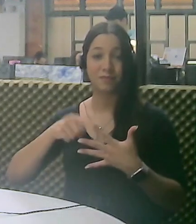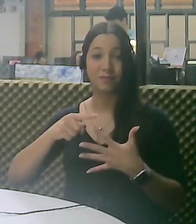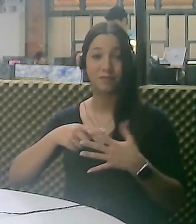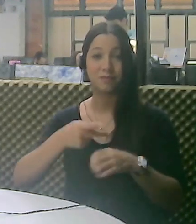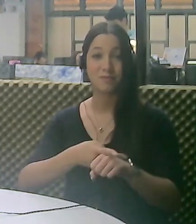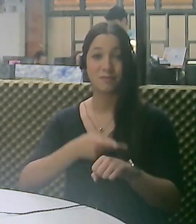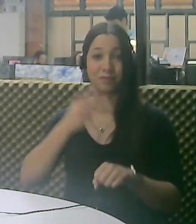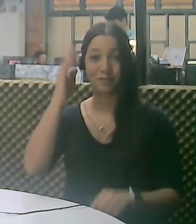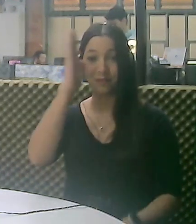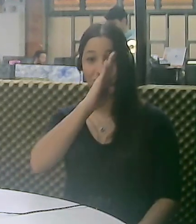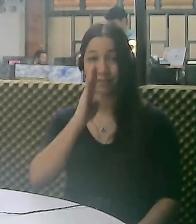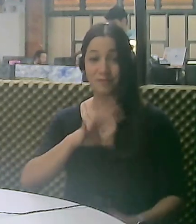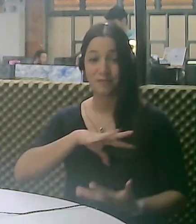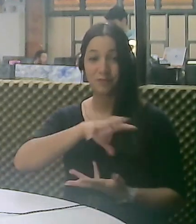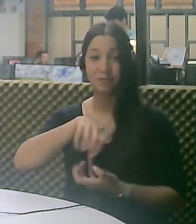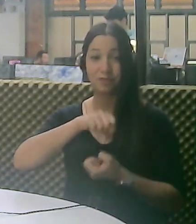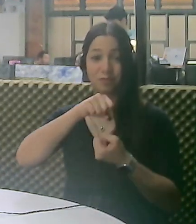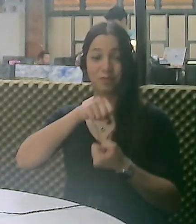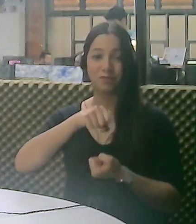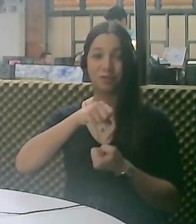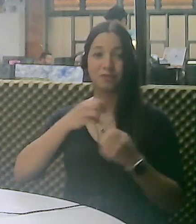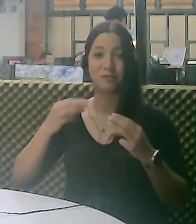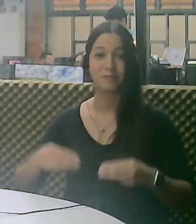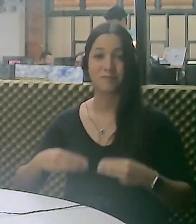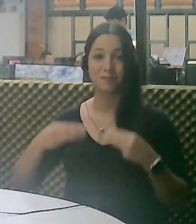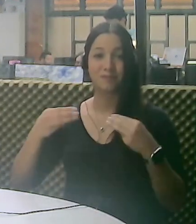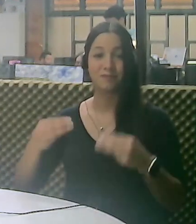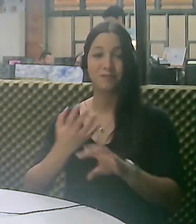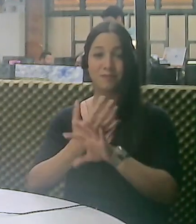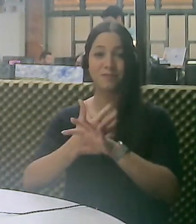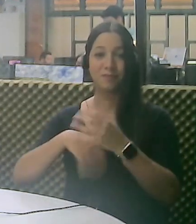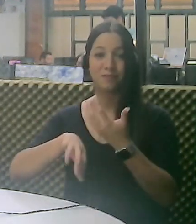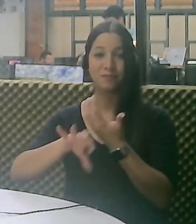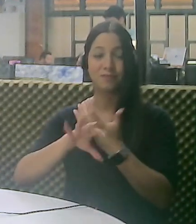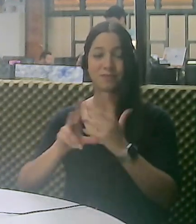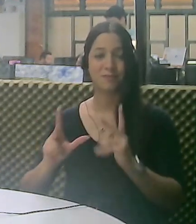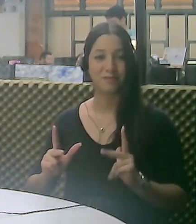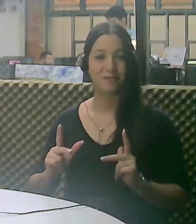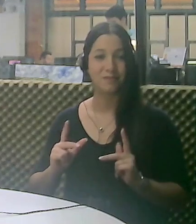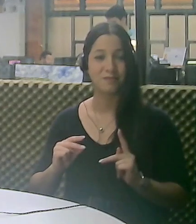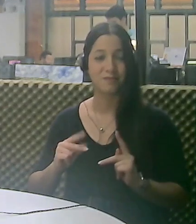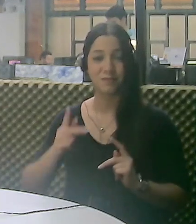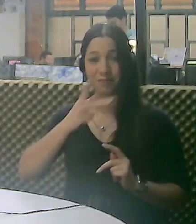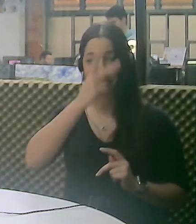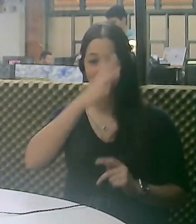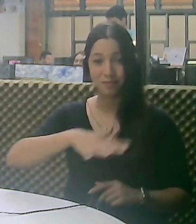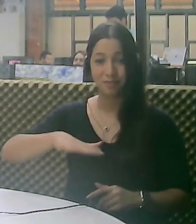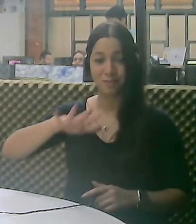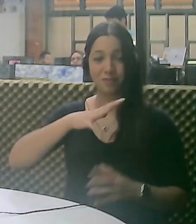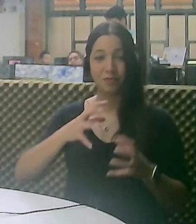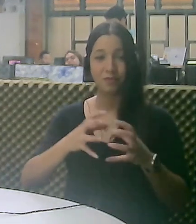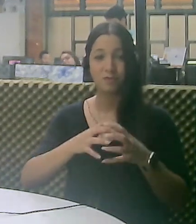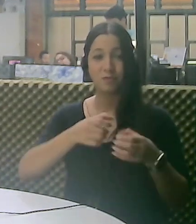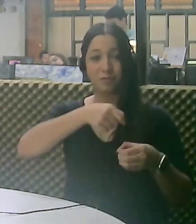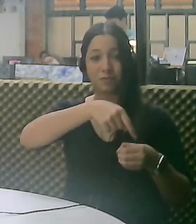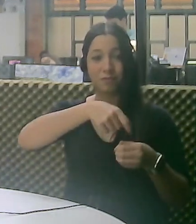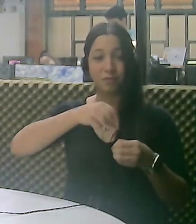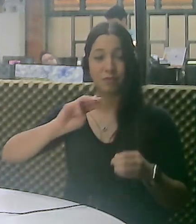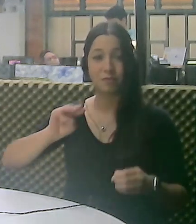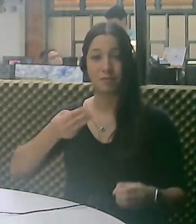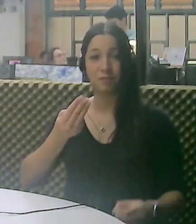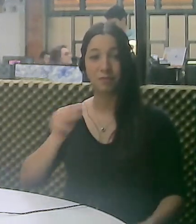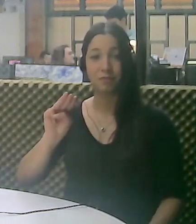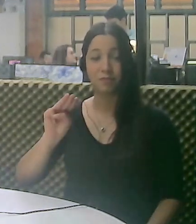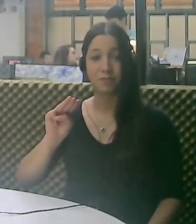prêmio nacional de sustentabilidade do Ministério do Meio Ambiente. Reconhecimento a quem já plantou mais de 500.000